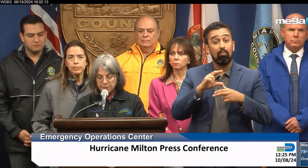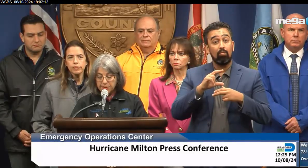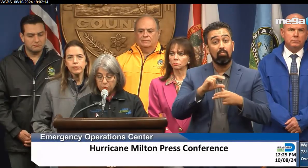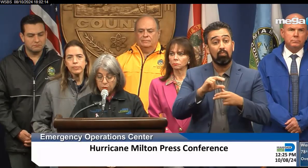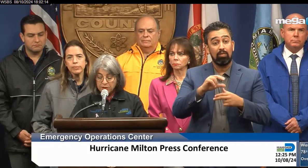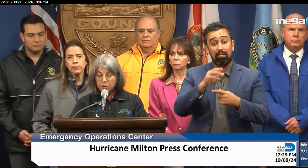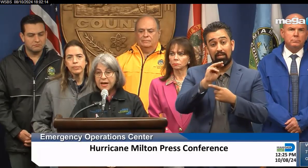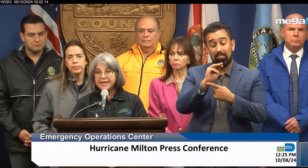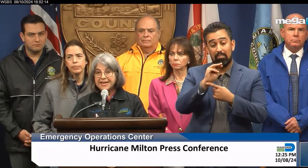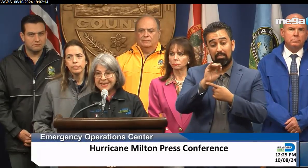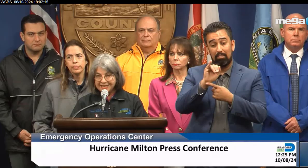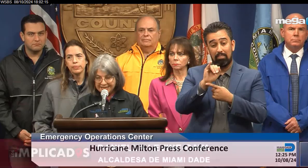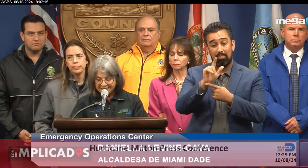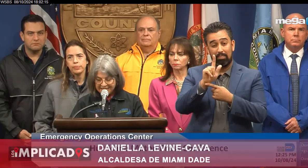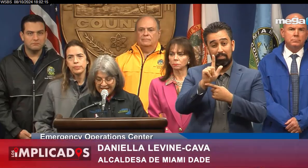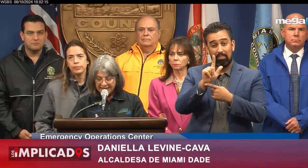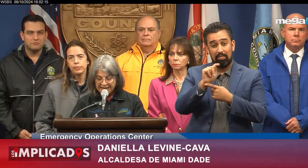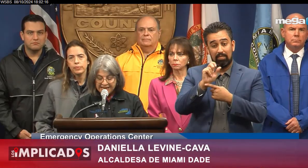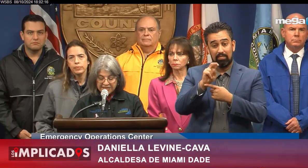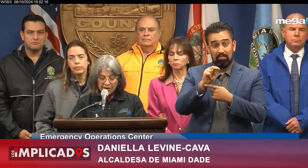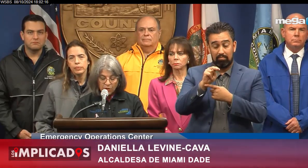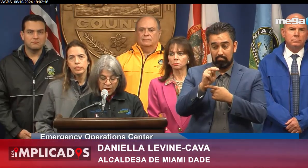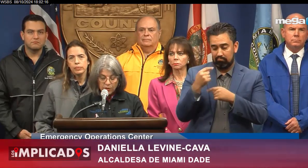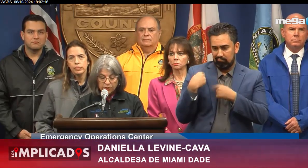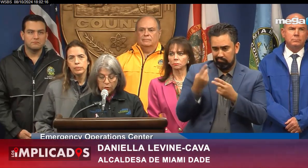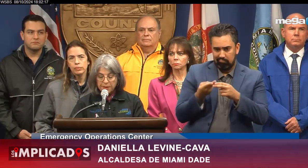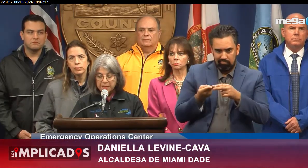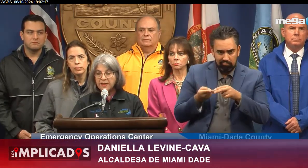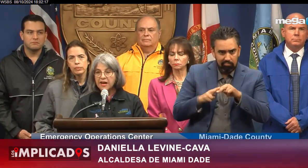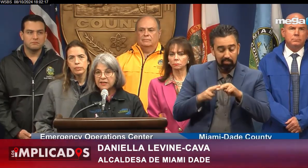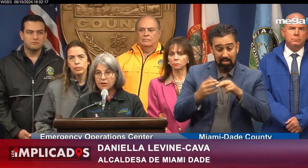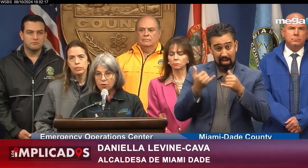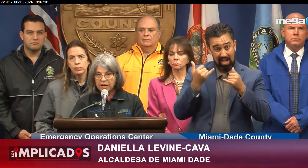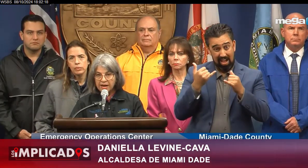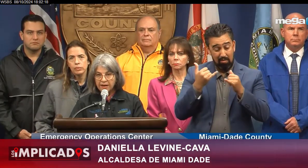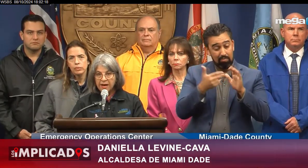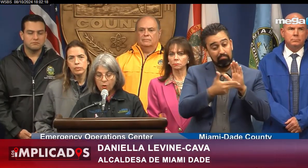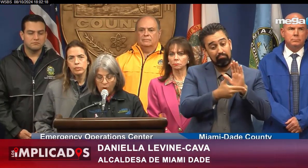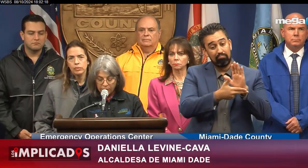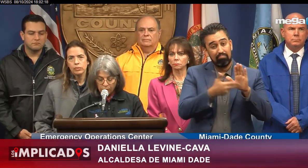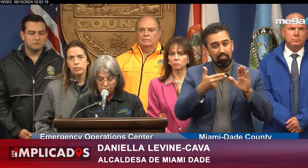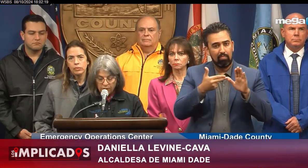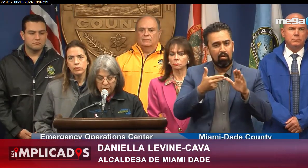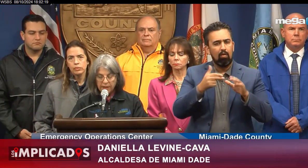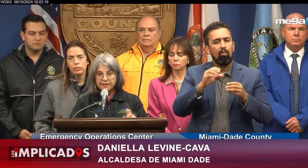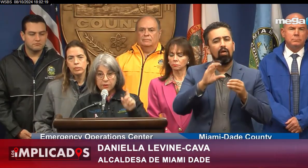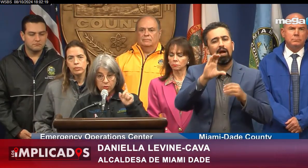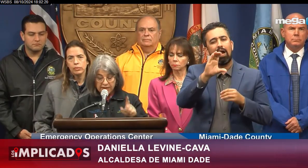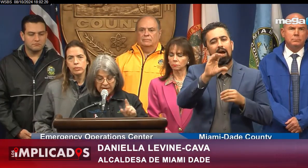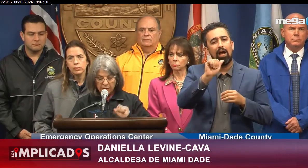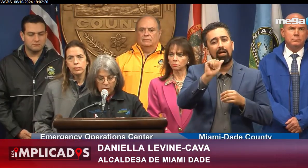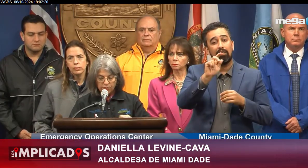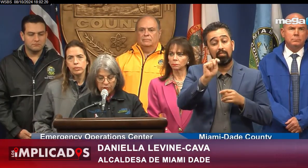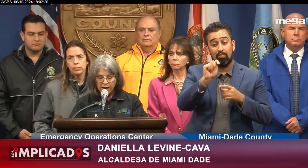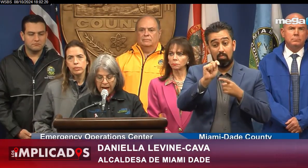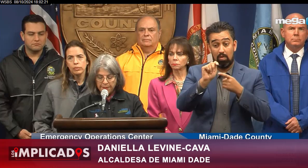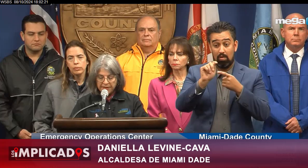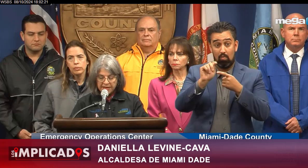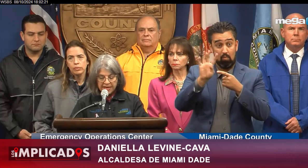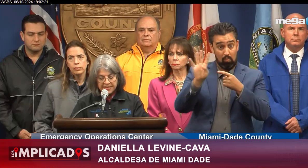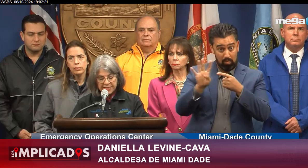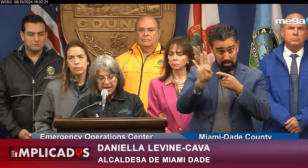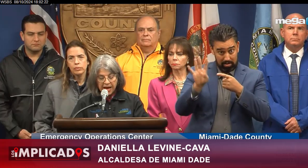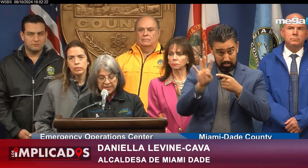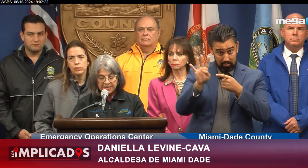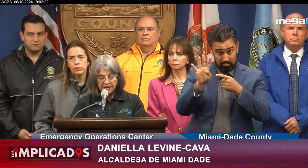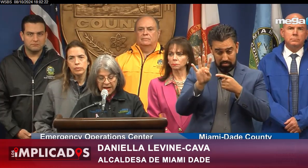ha disminuido en intensidad y es ahora una tormenta de categoría 4. Categoría 4, a